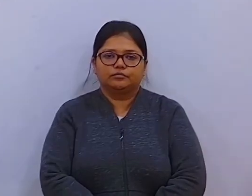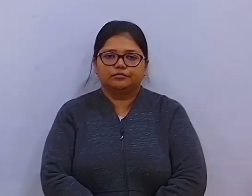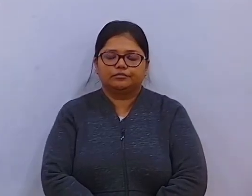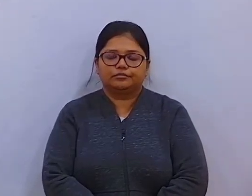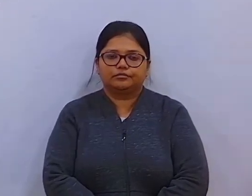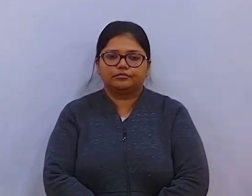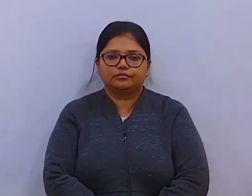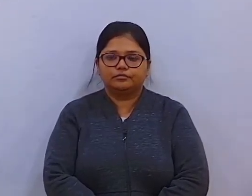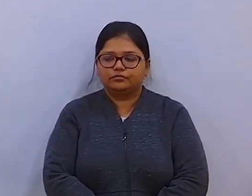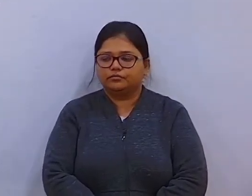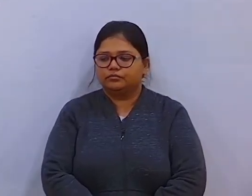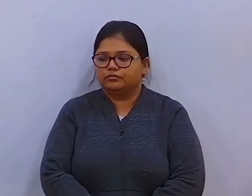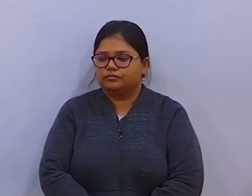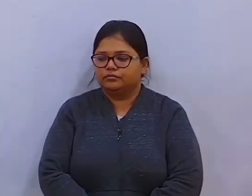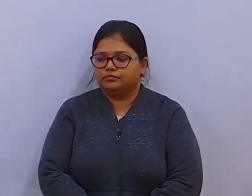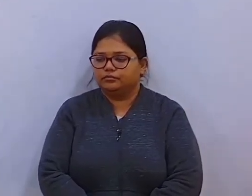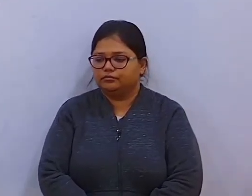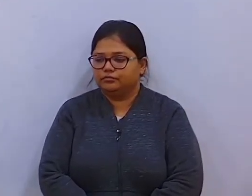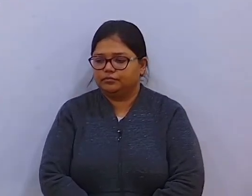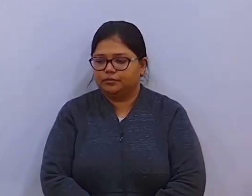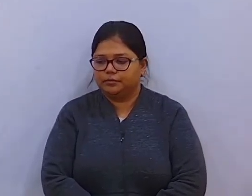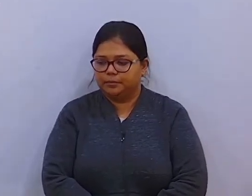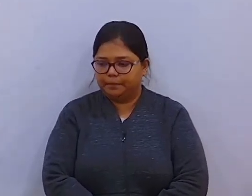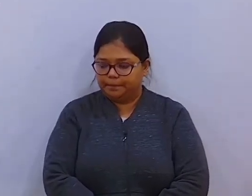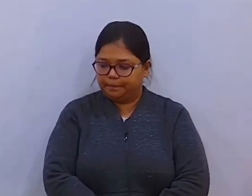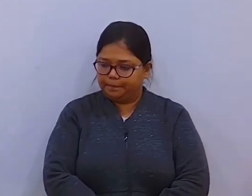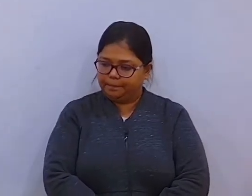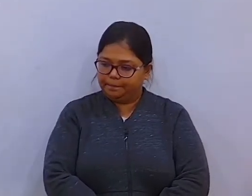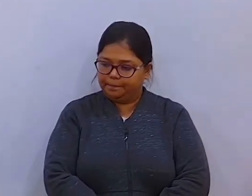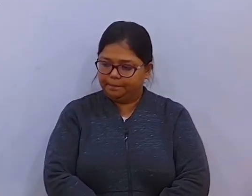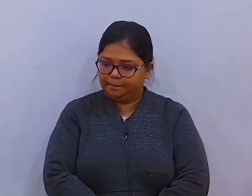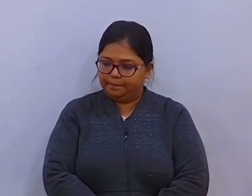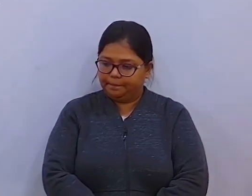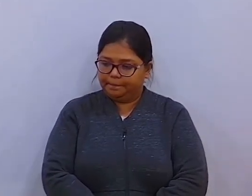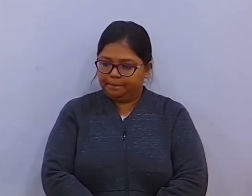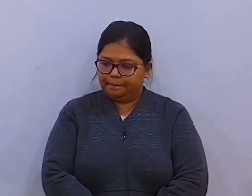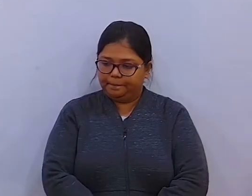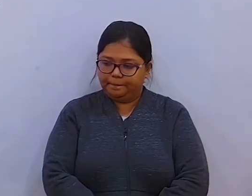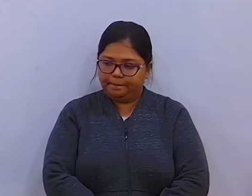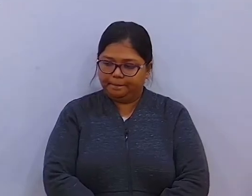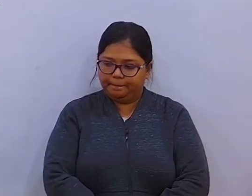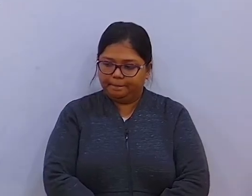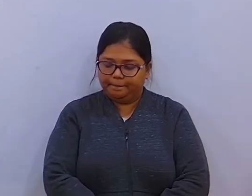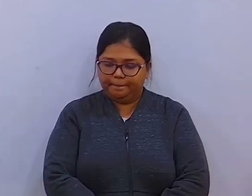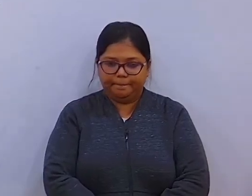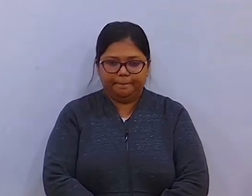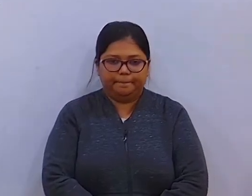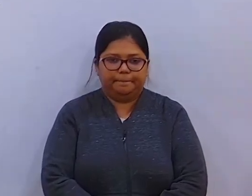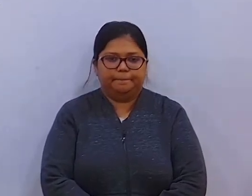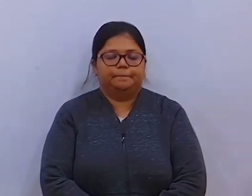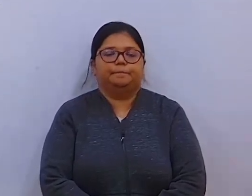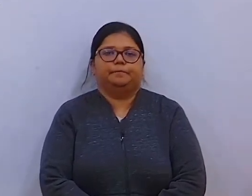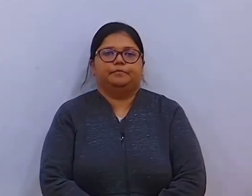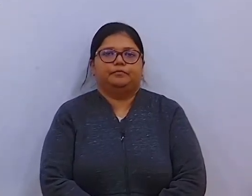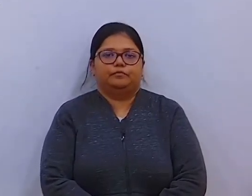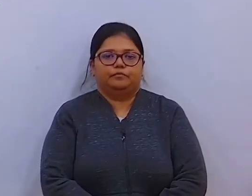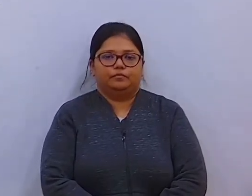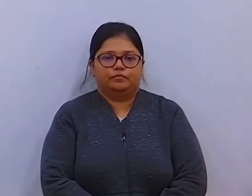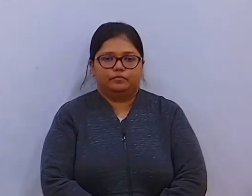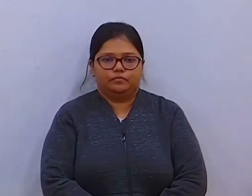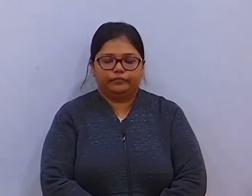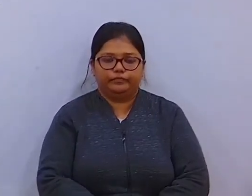66.5। उत्तरी शीतोष्ण कटिबंध है 33.5। ठीक, उसके बाद कौन सा आएगा,